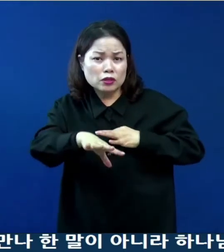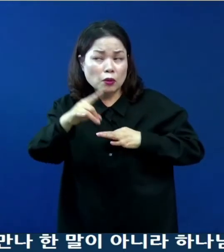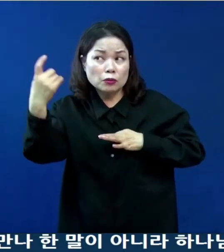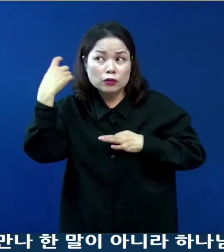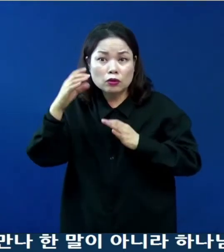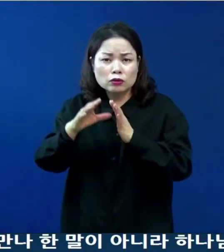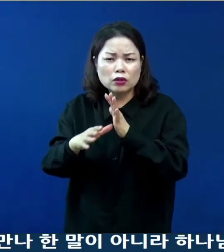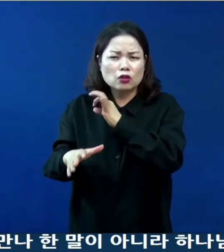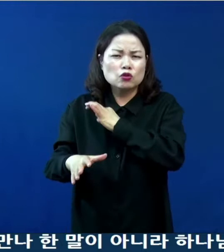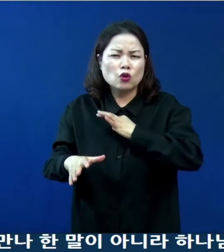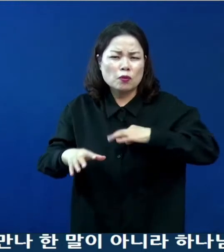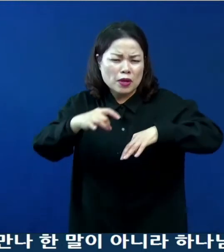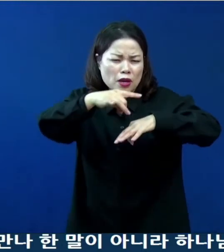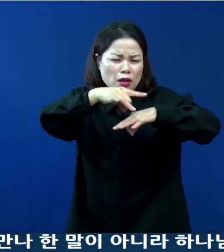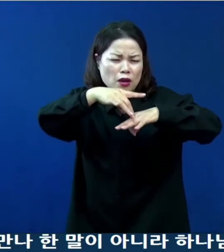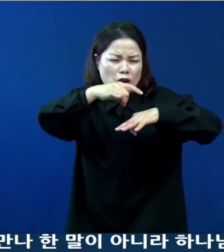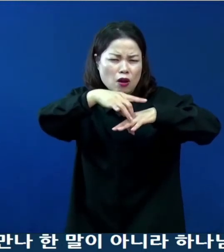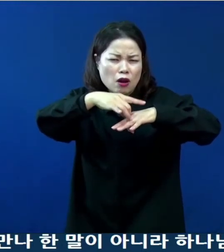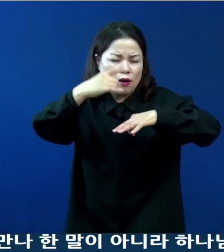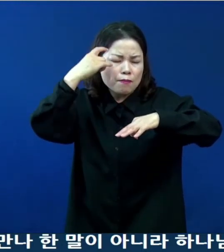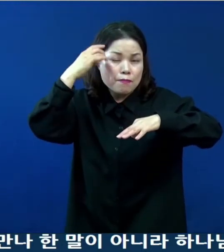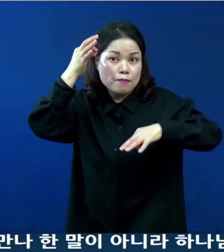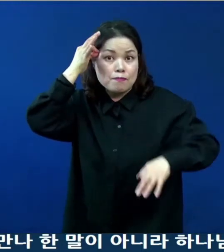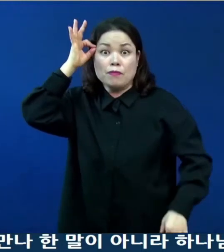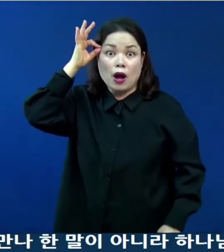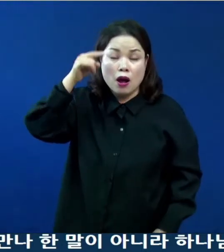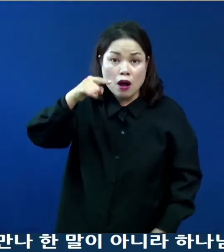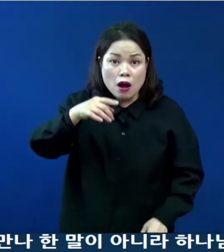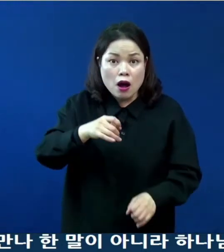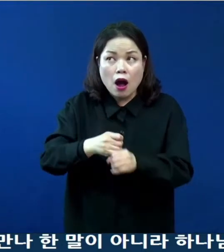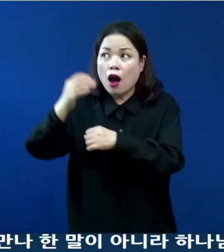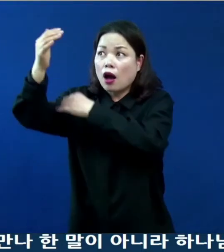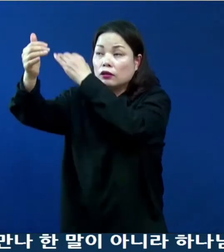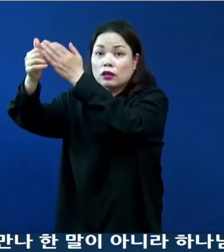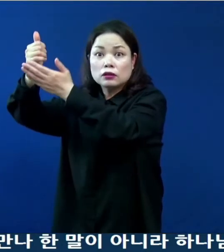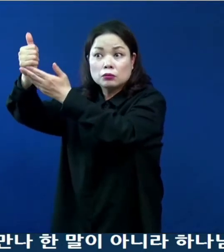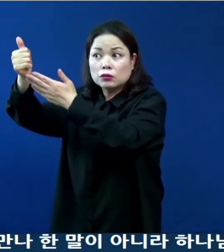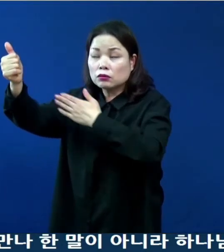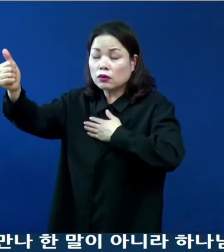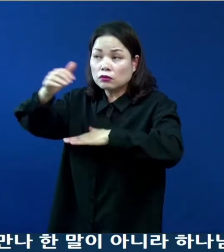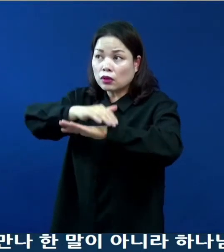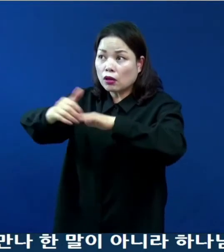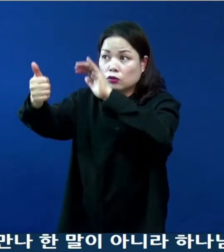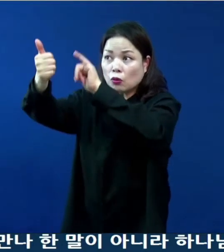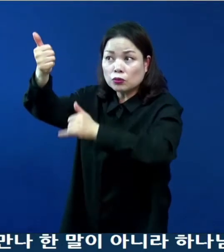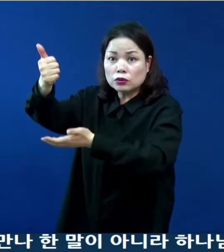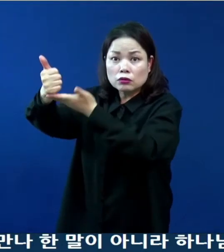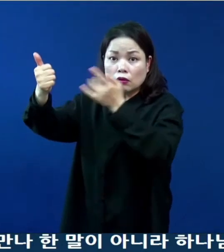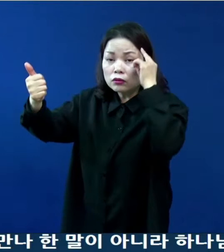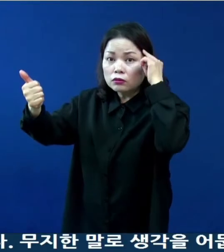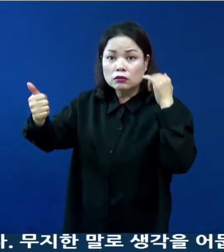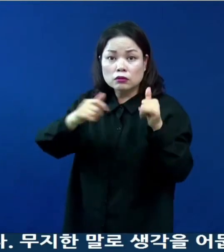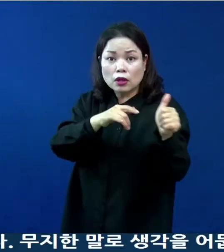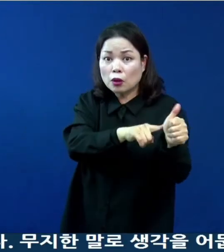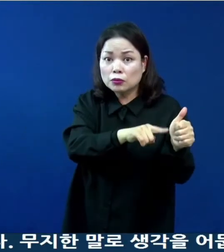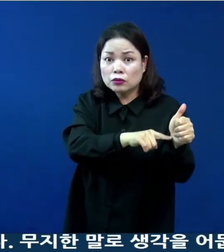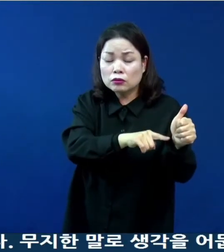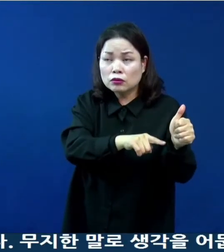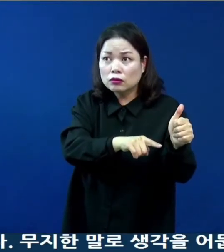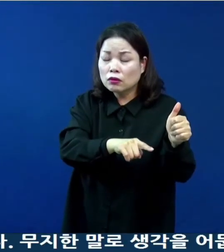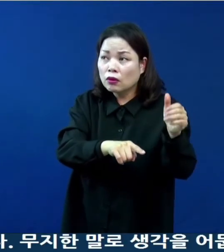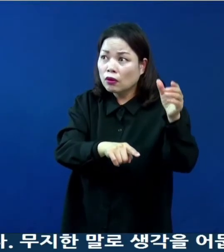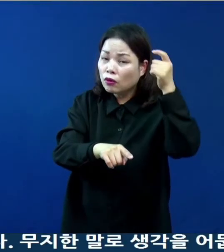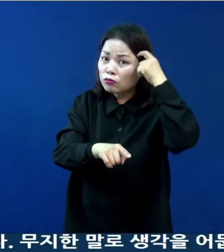들었을 때 욥의 골수를 쪼개는 말씀이었겠지요. 내가 하나님을 잘 섬긴다고 생각하는 사람이었는데